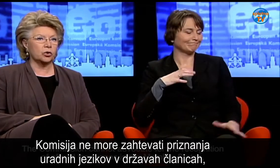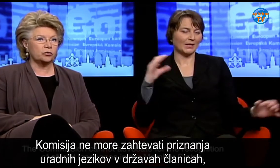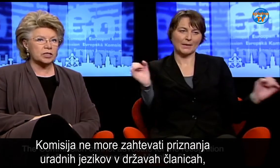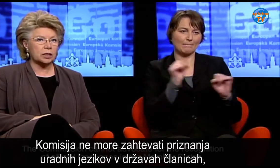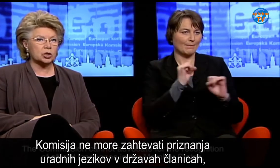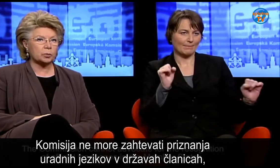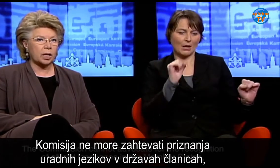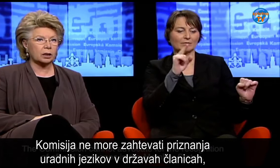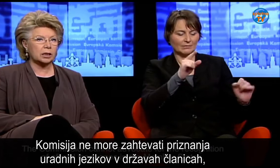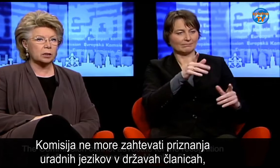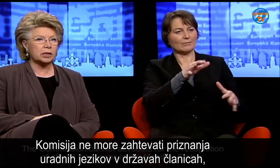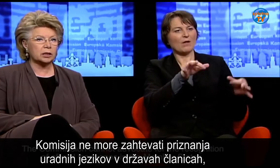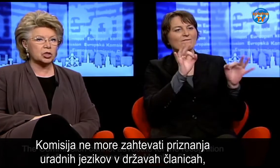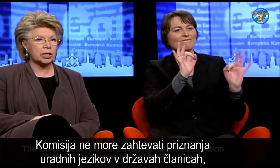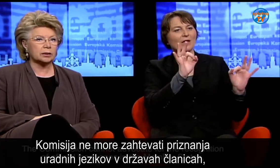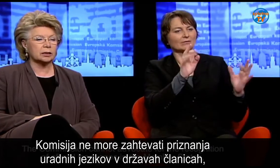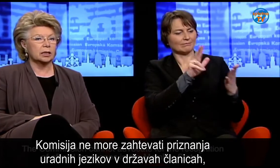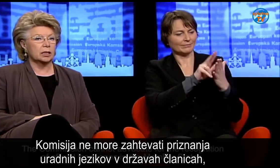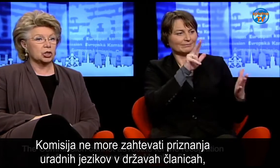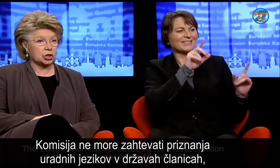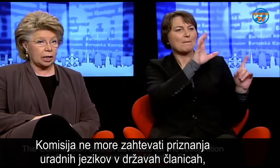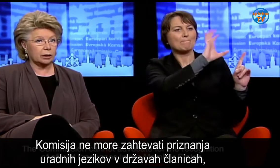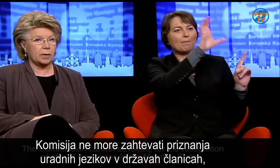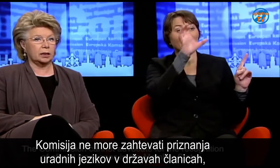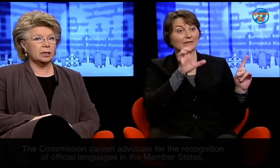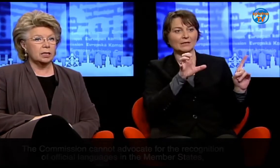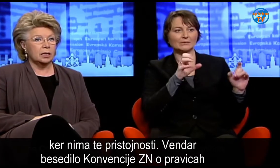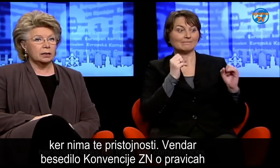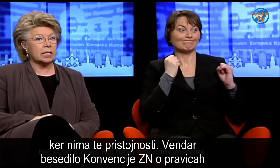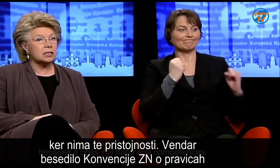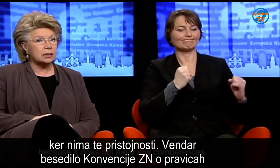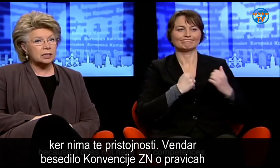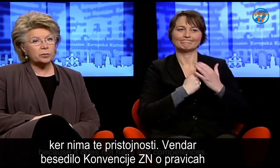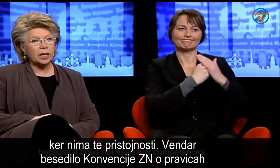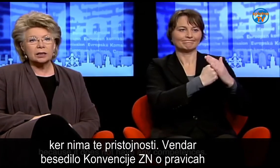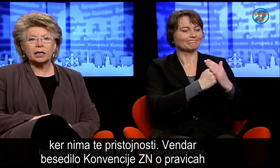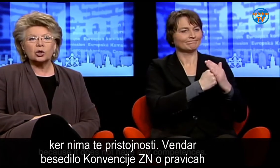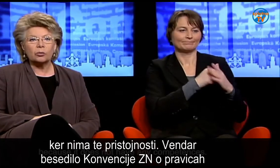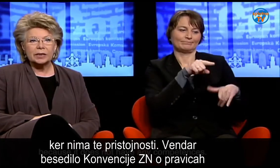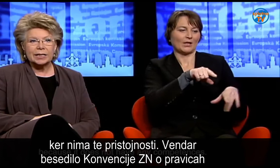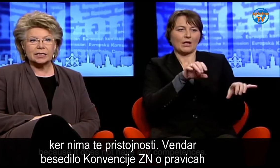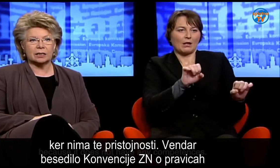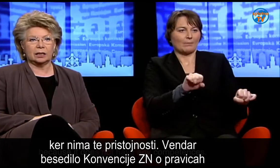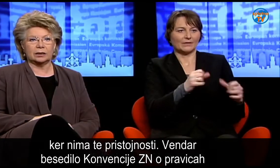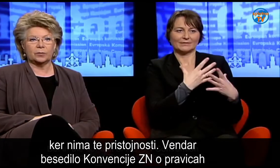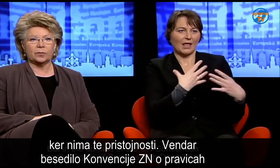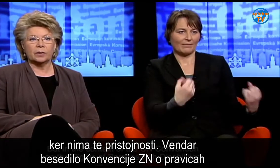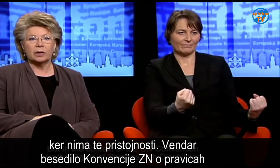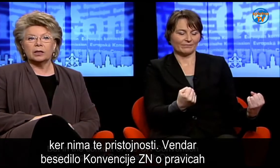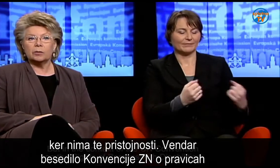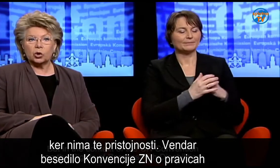Anerkennung von offiziellen Sprachen in den Mitgliedstaaten stark machen, da sie in diesem Bereich keine Kompetenzen